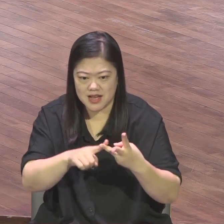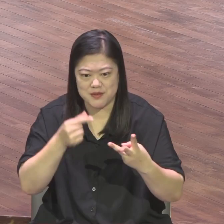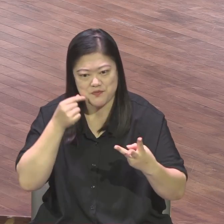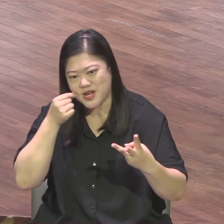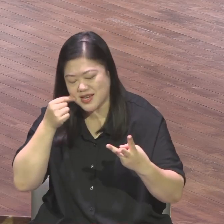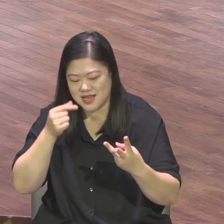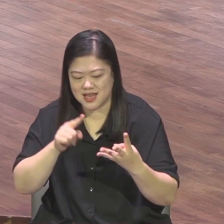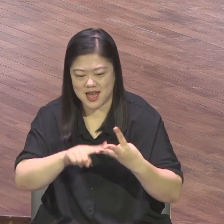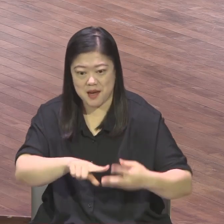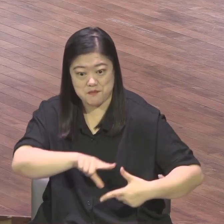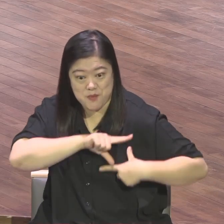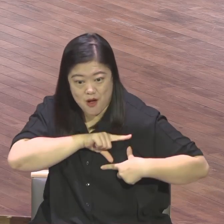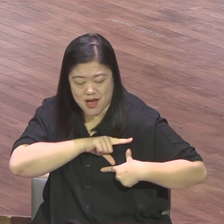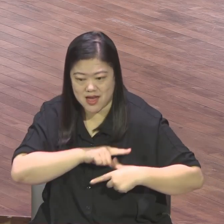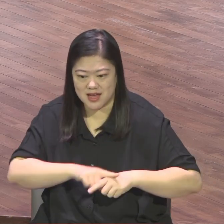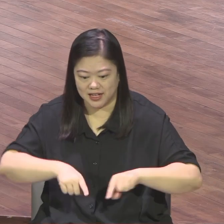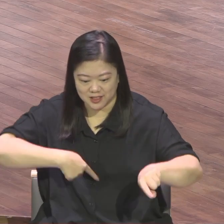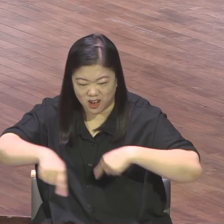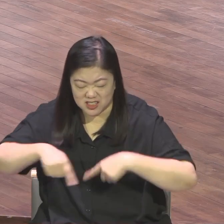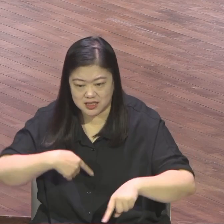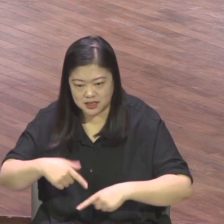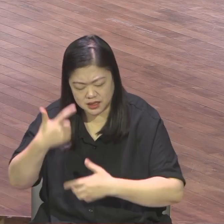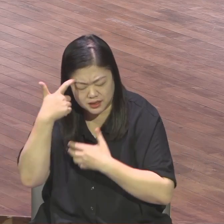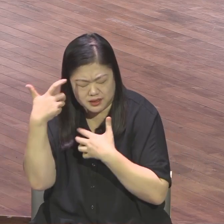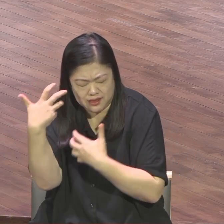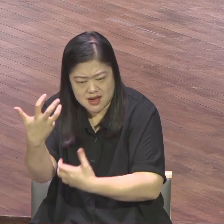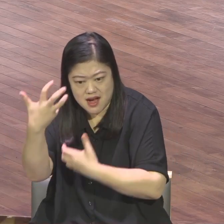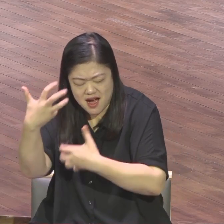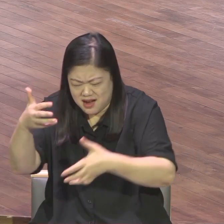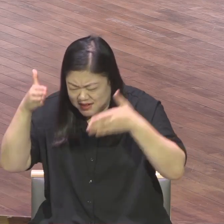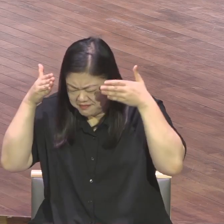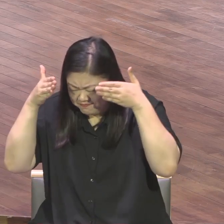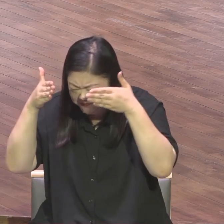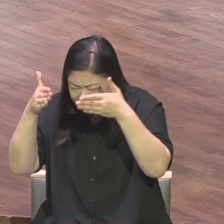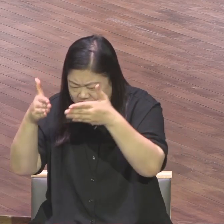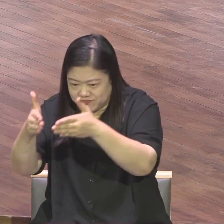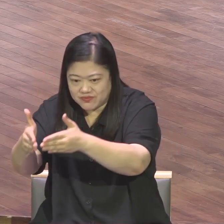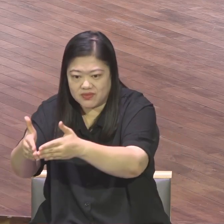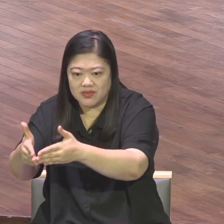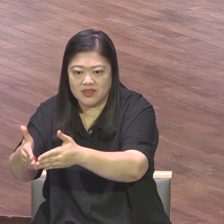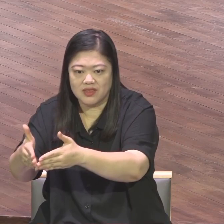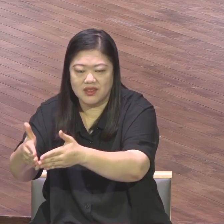명예에 막 미쳤어. 미쳐. 그게 인생의 목표야,